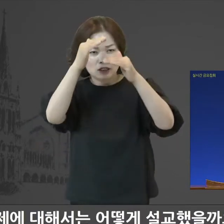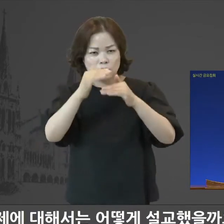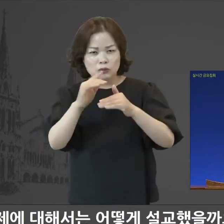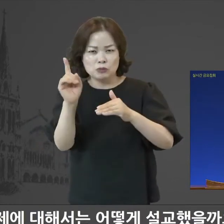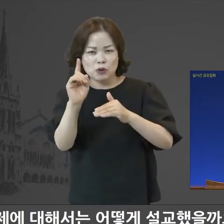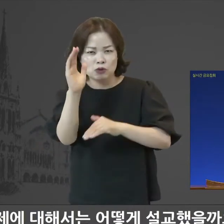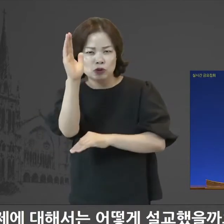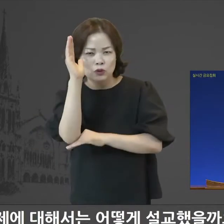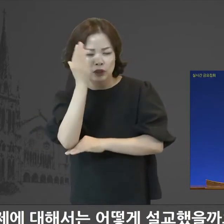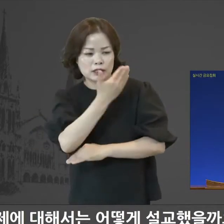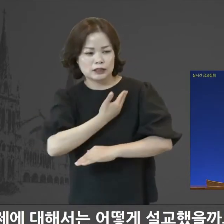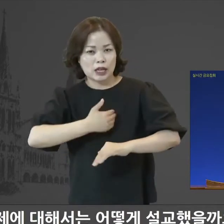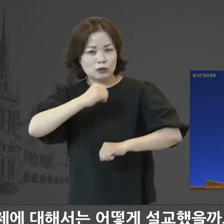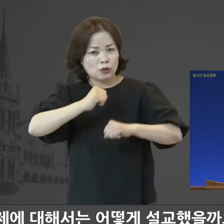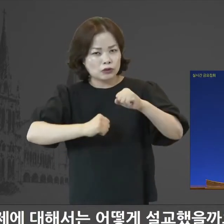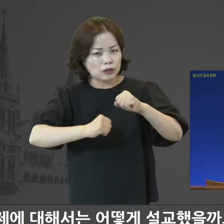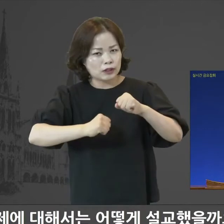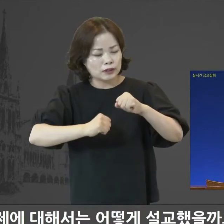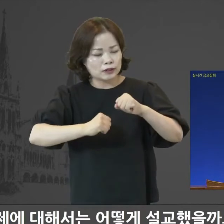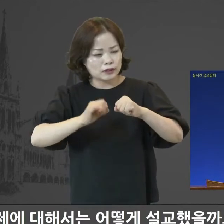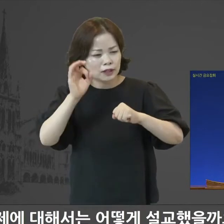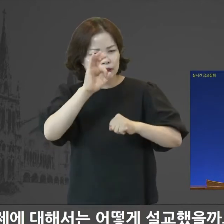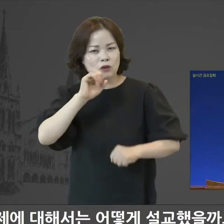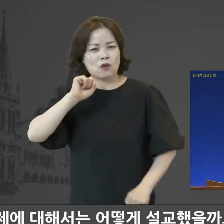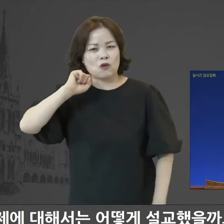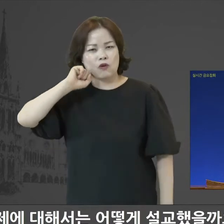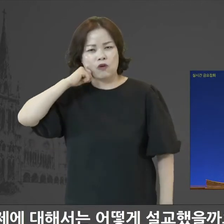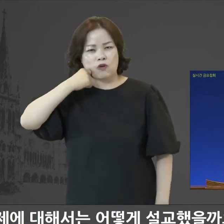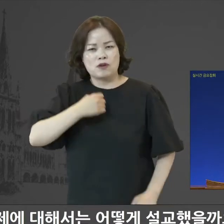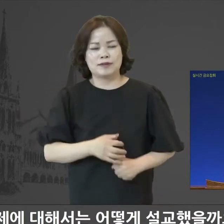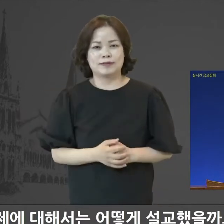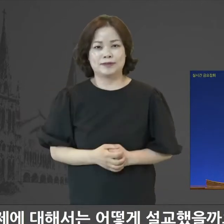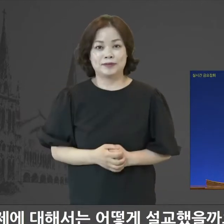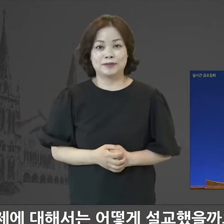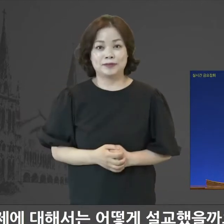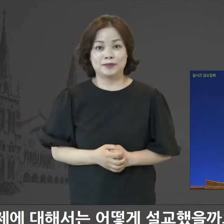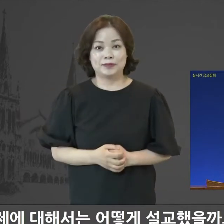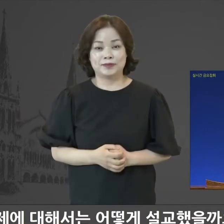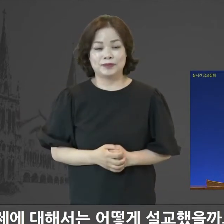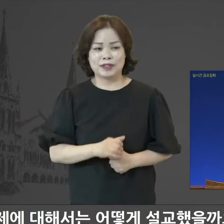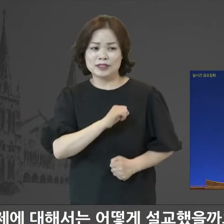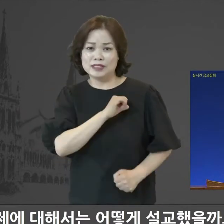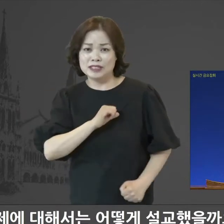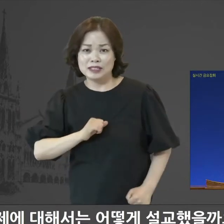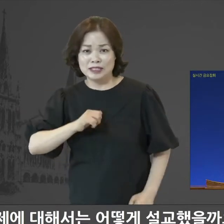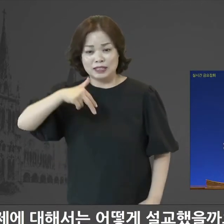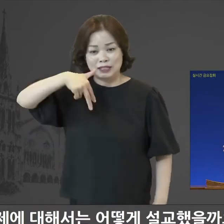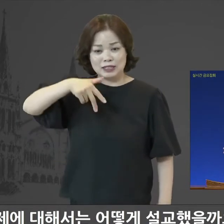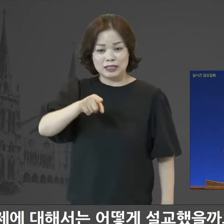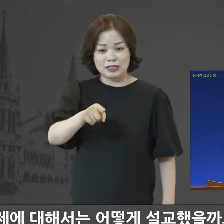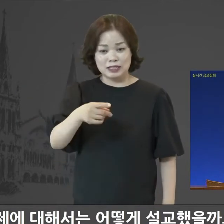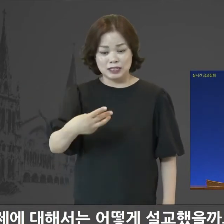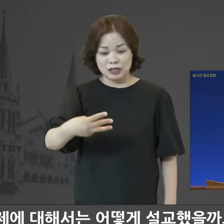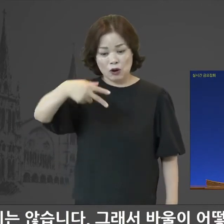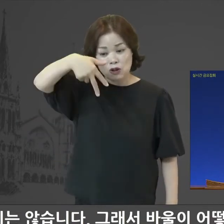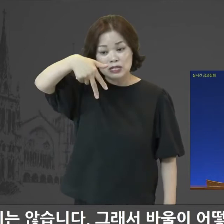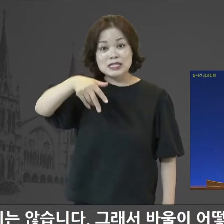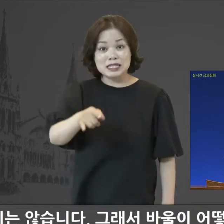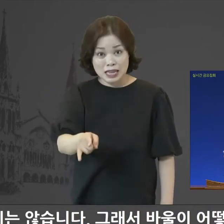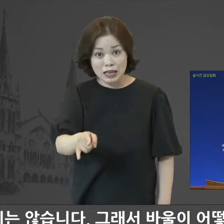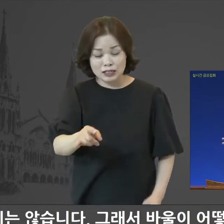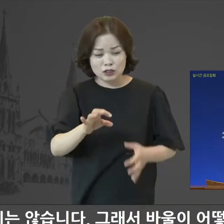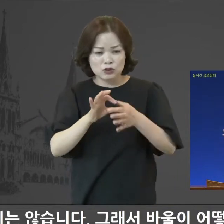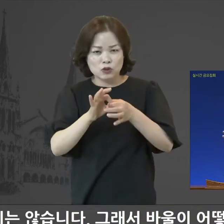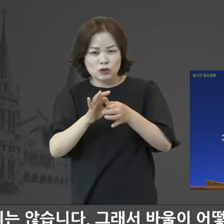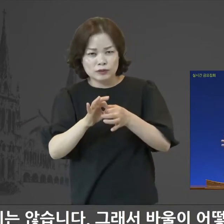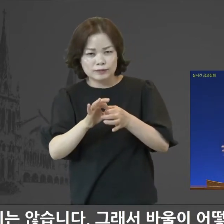어떻게 했을까? 사도행전을 가지고 찾기는 참 어렵습니다. 그래서 이제 절제에 대한 내용을 이제 성경을 통해서 한번 이렇게 쭉